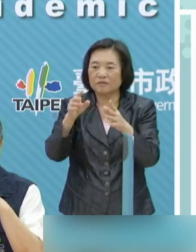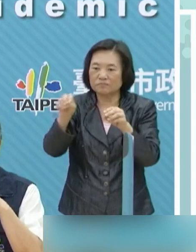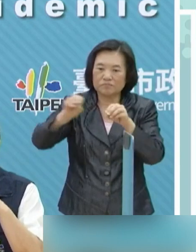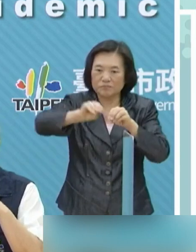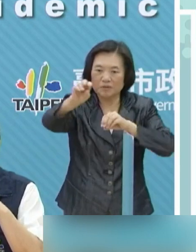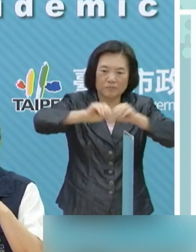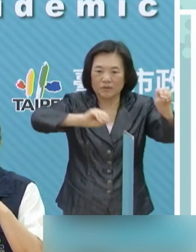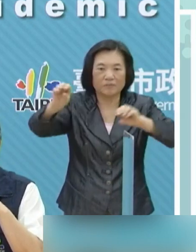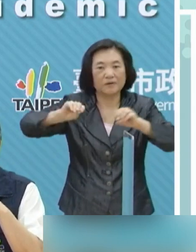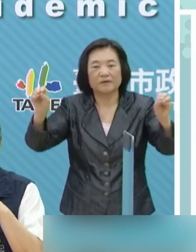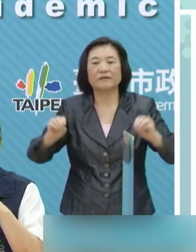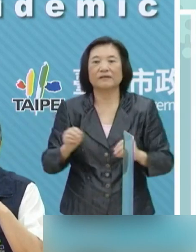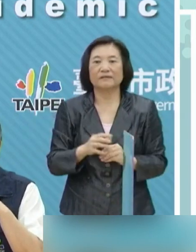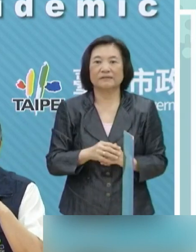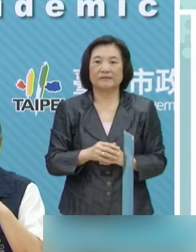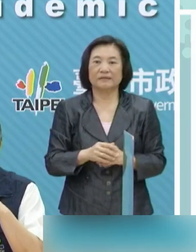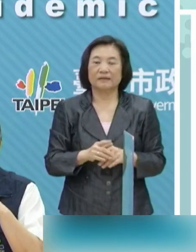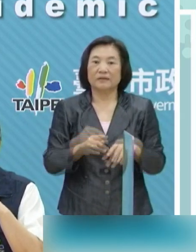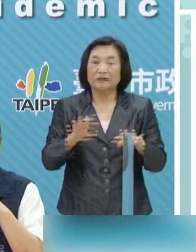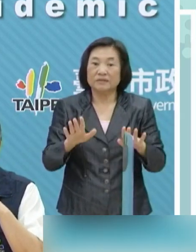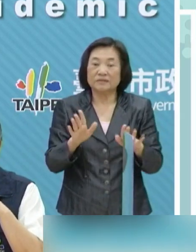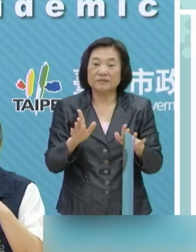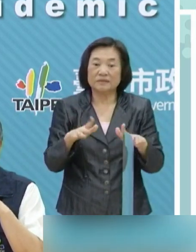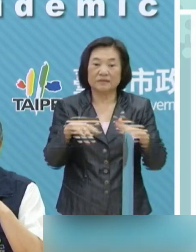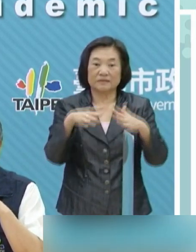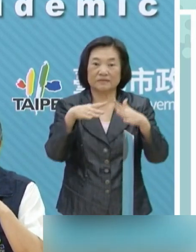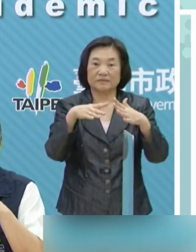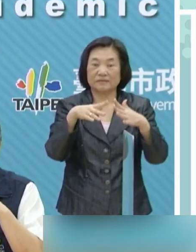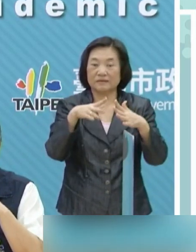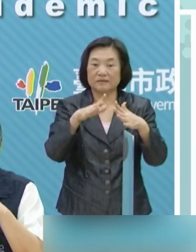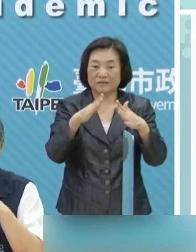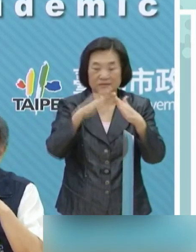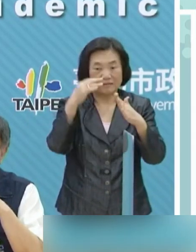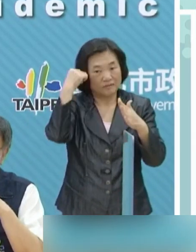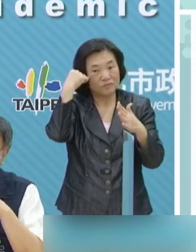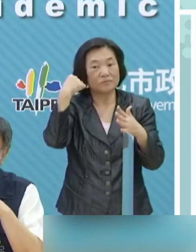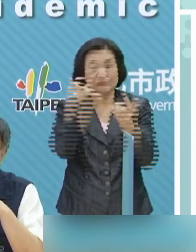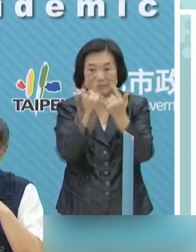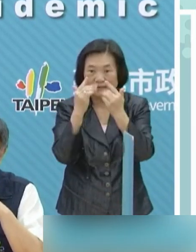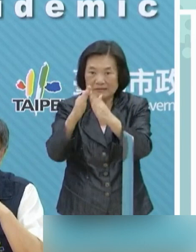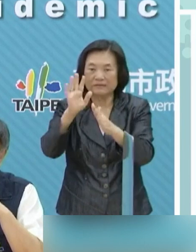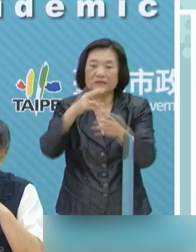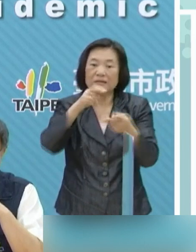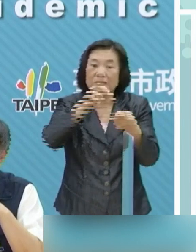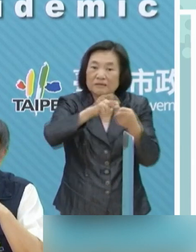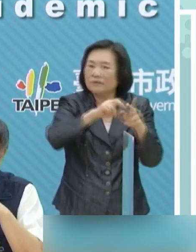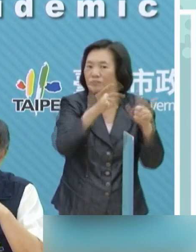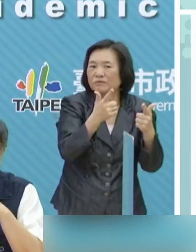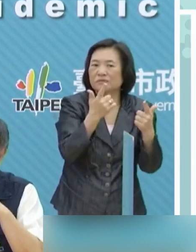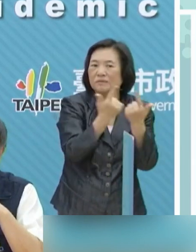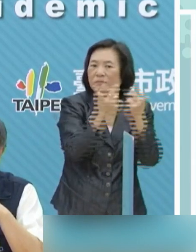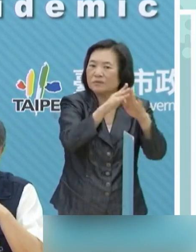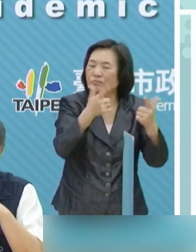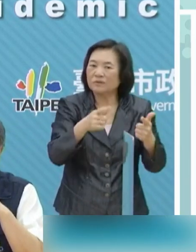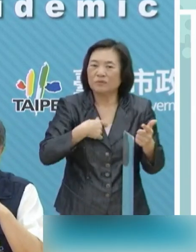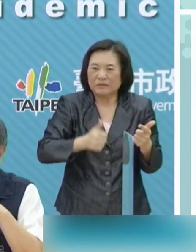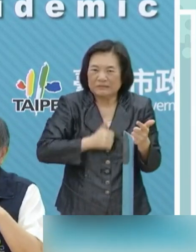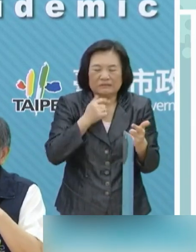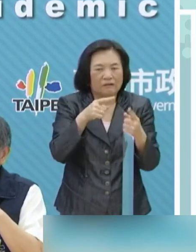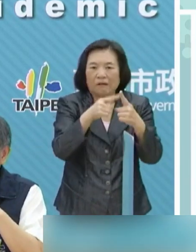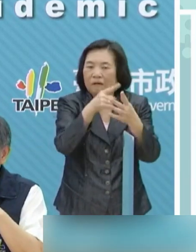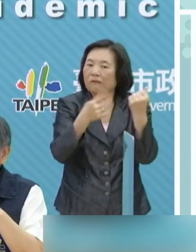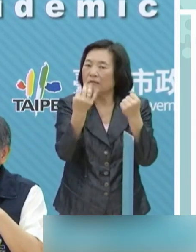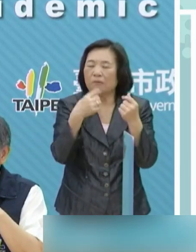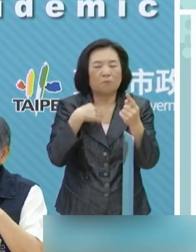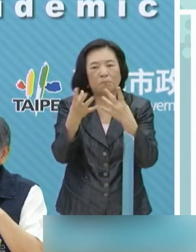的区公所民政课哦，啊，你就报上你的身份证字号名字，那我们就会跟你讲说哦，啊，你去